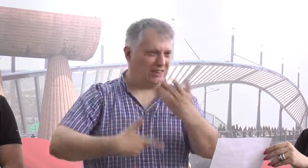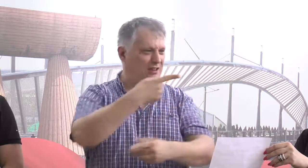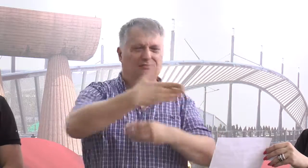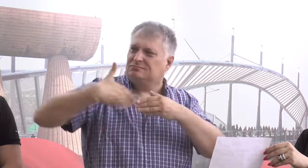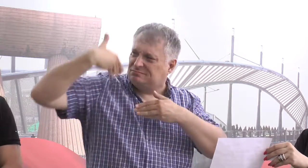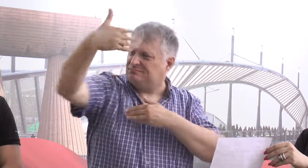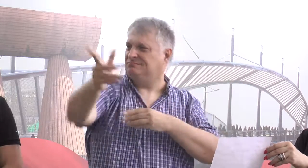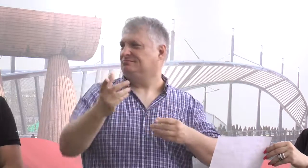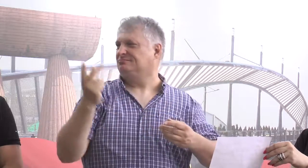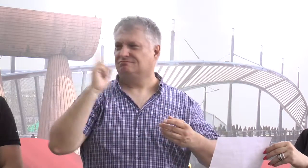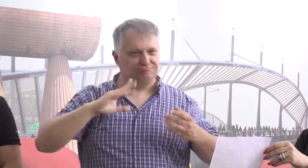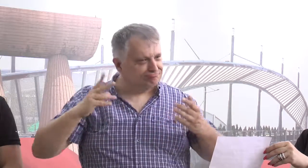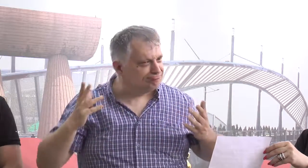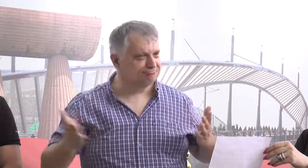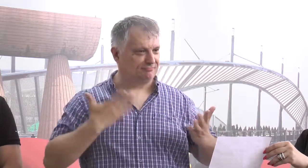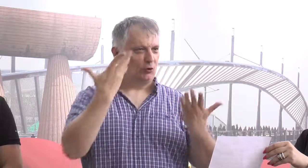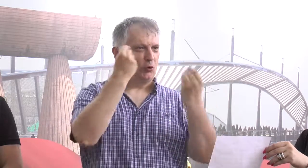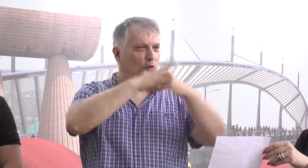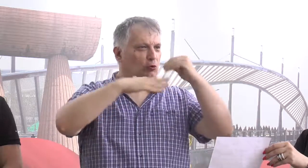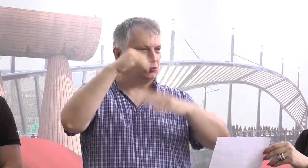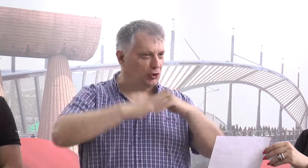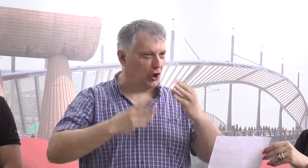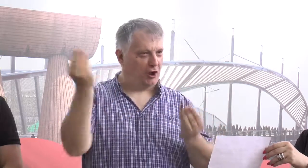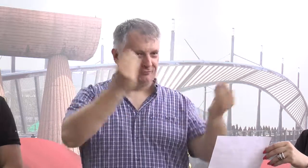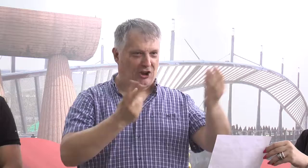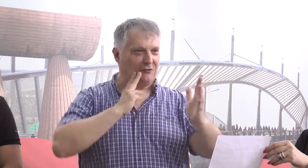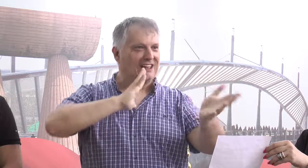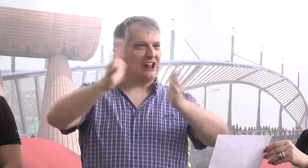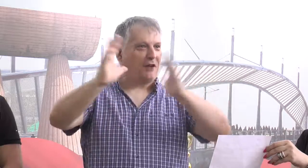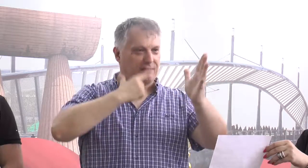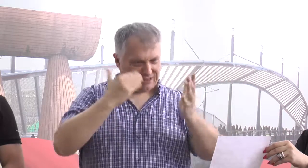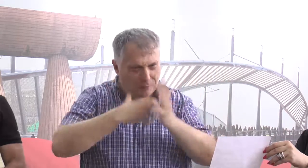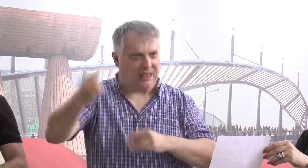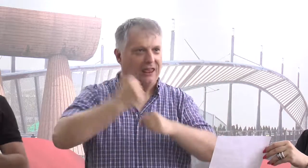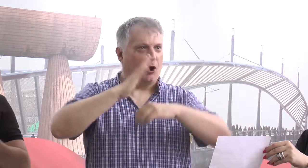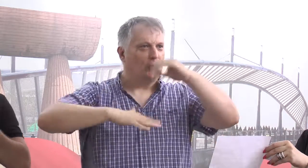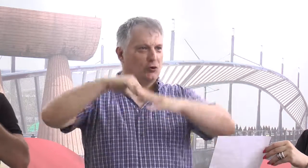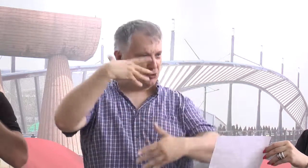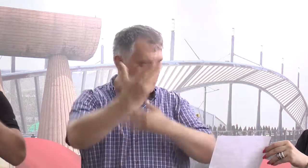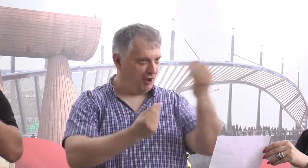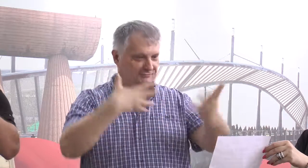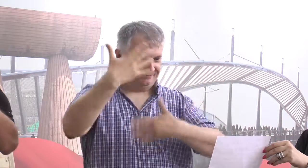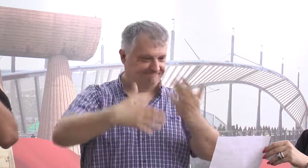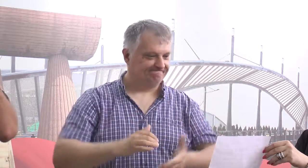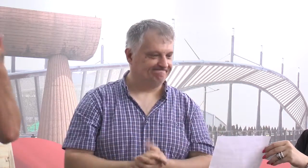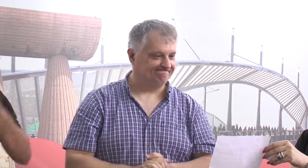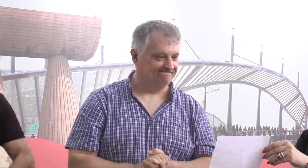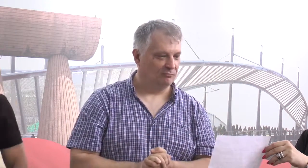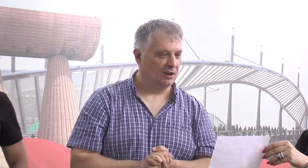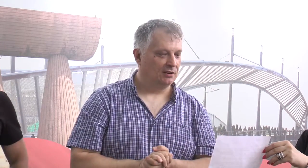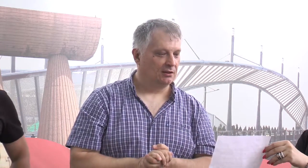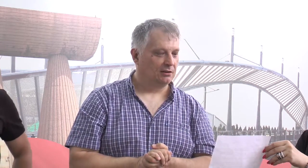I volio bi da i dalje budemo kreativni, vredni, da radimo, da